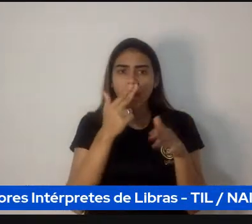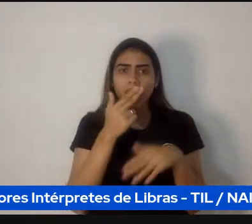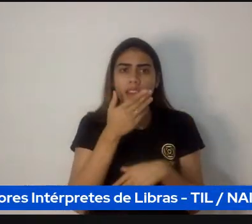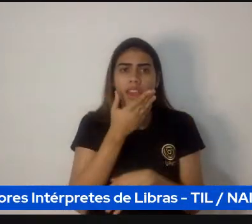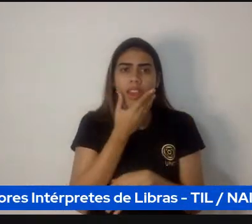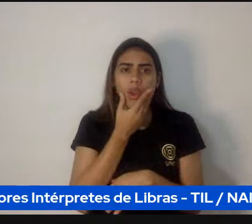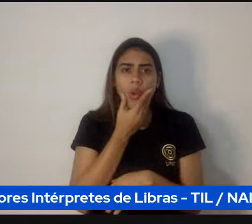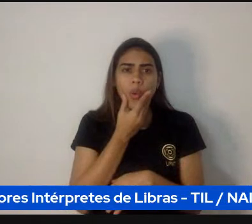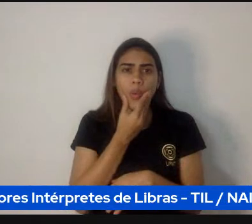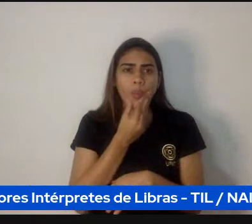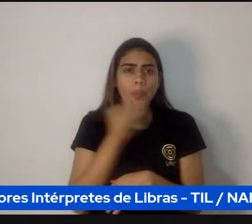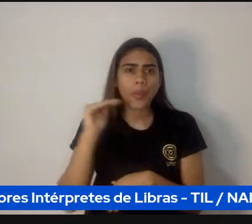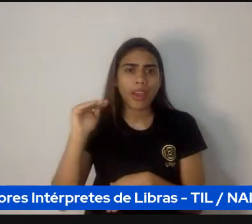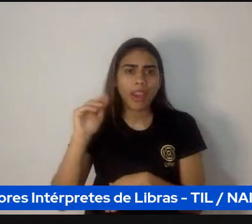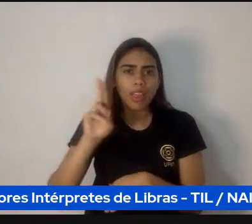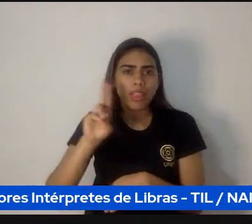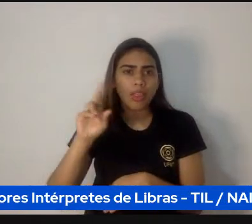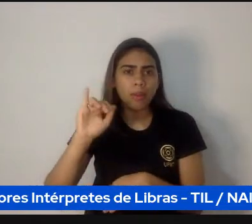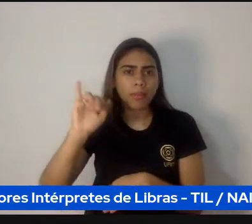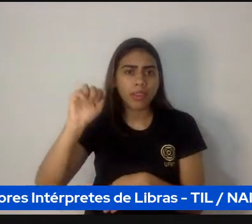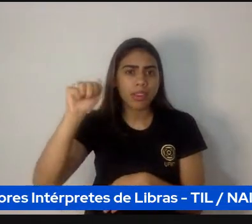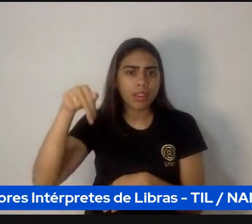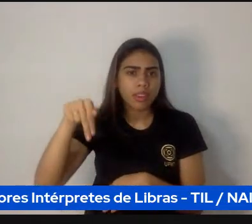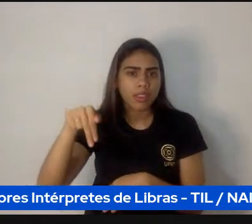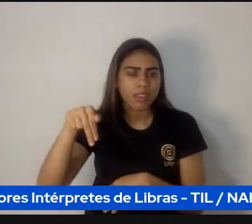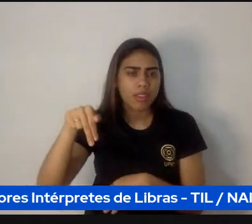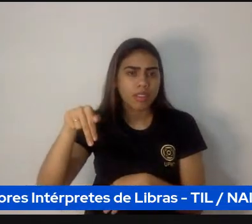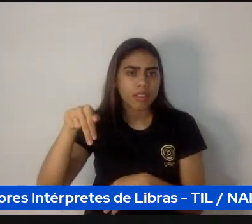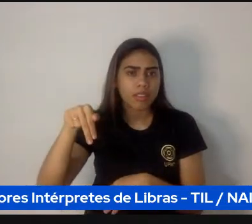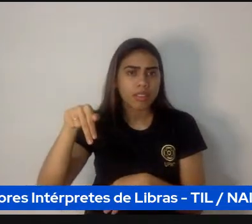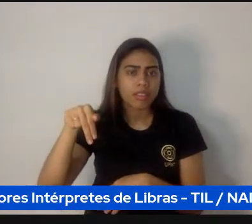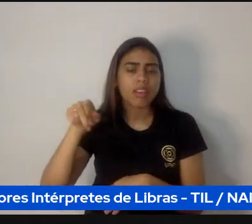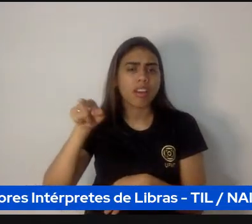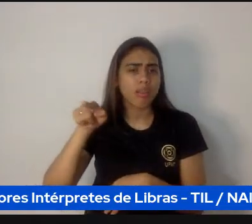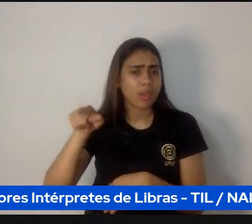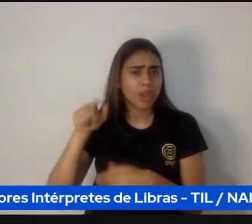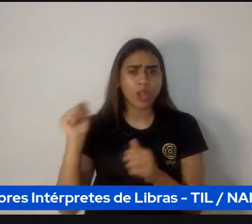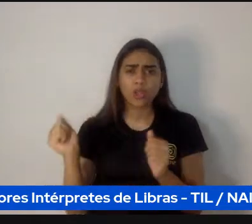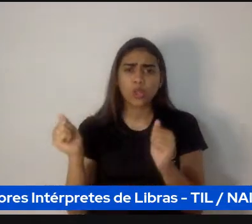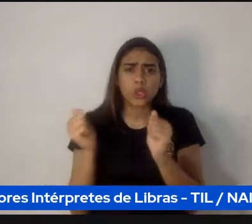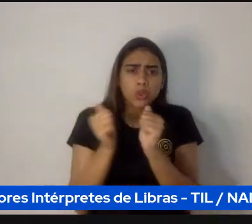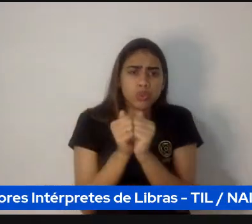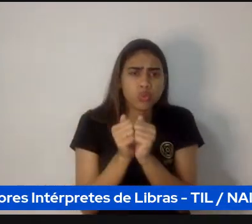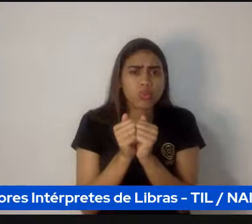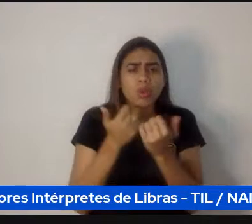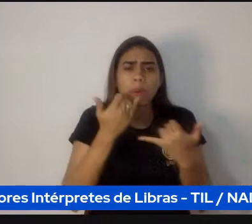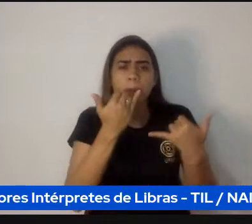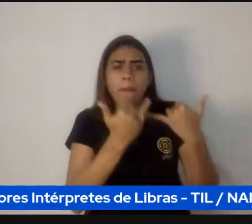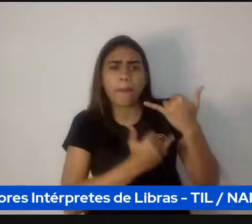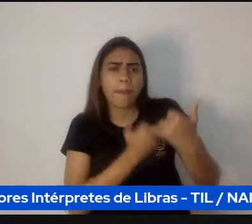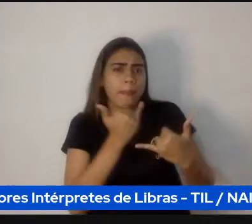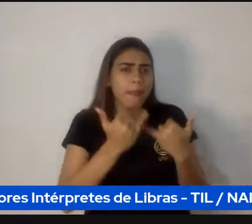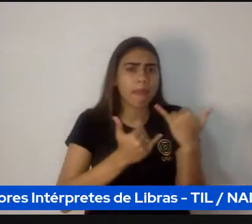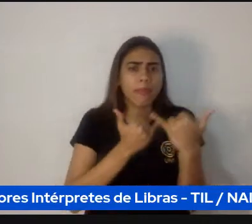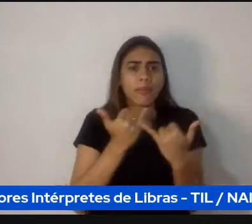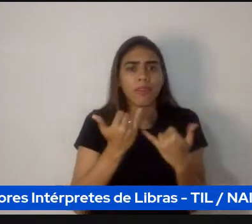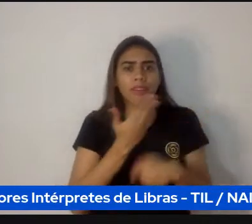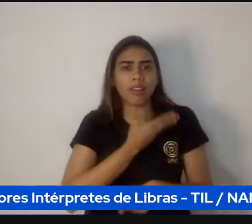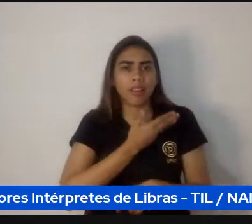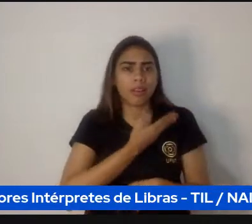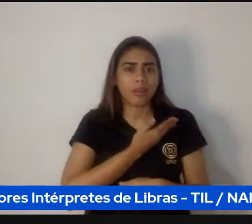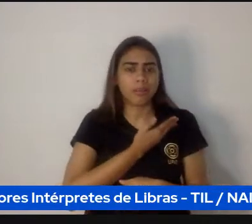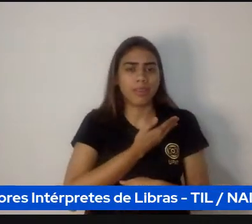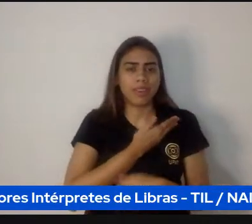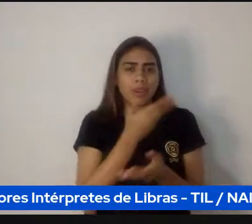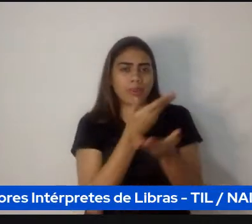Por quê? Porque ele está inserido ali naquele espaço. Ele está inserido naquele contexto. Então,